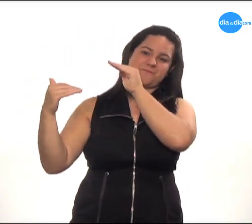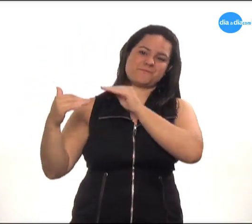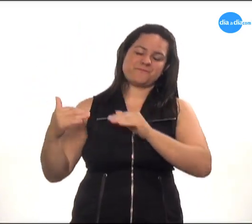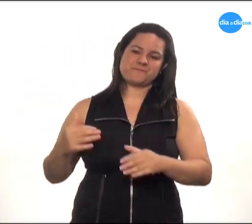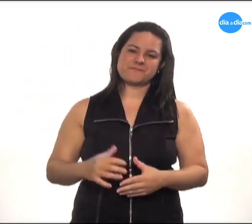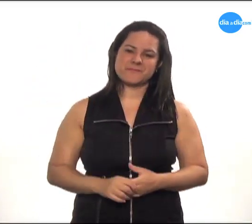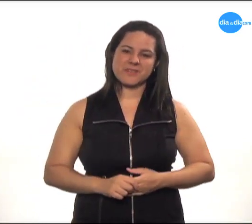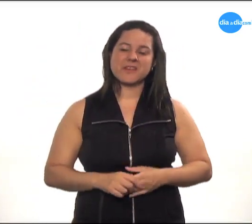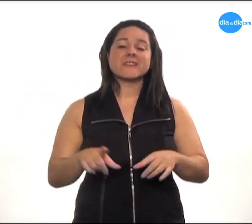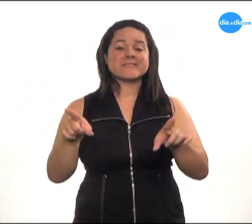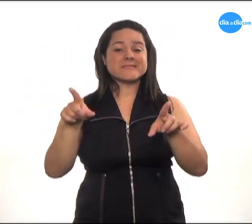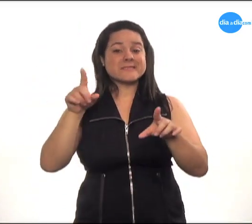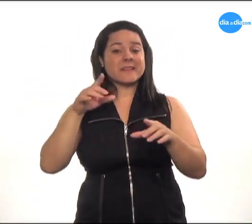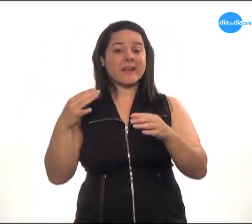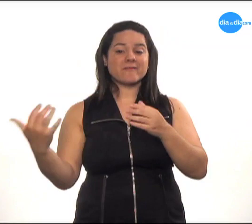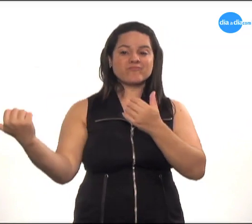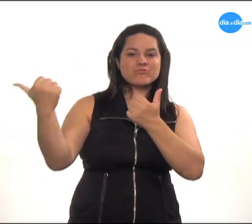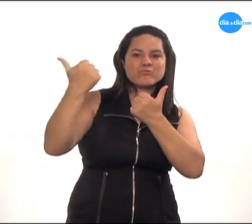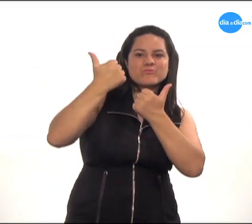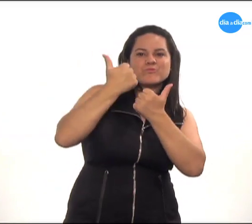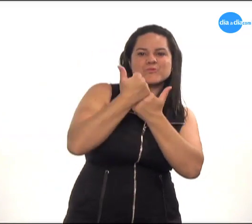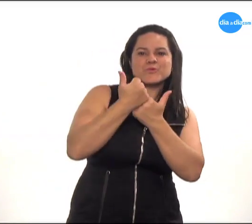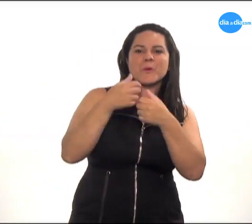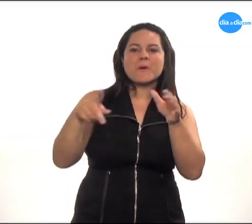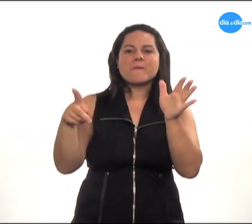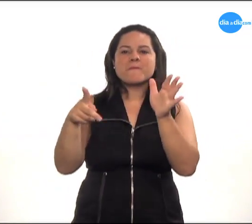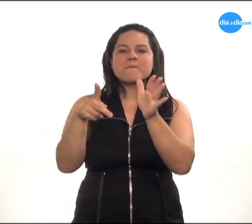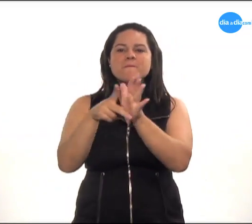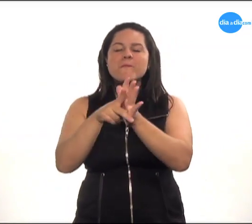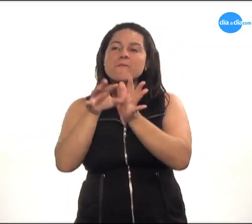E Deus vai colocar alguns projetos que são dele na tua vida,